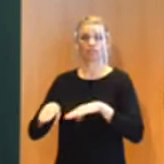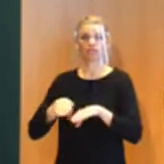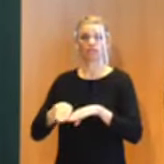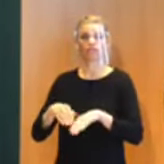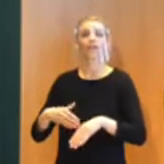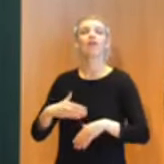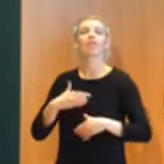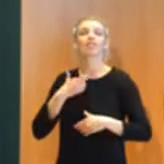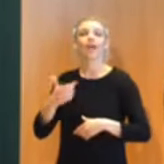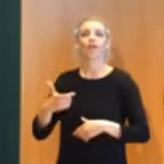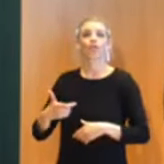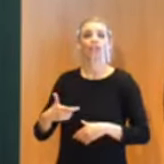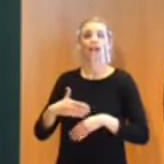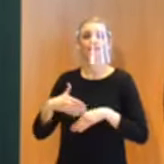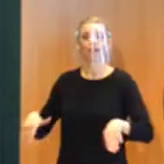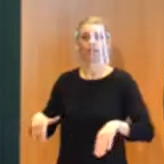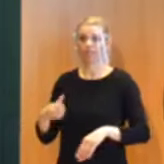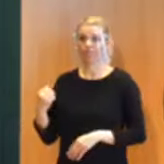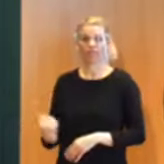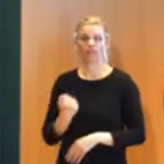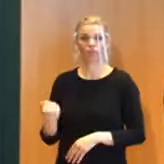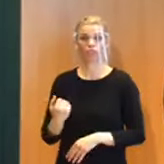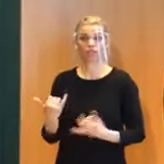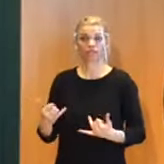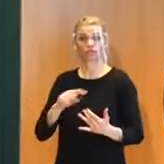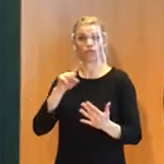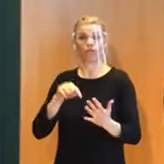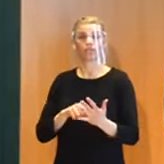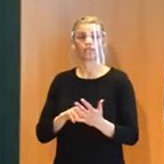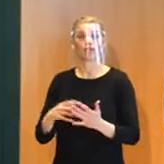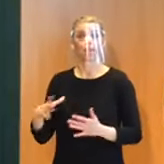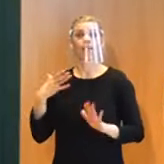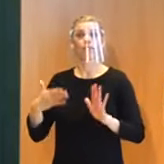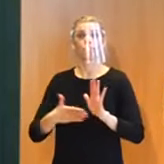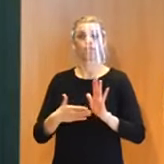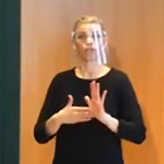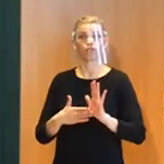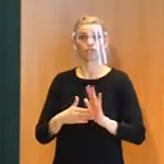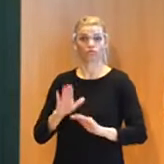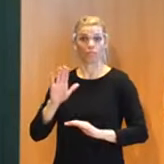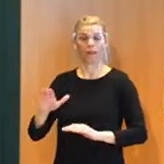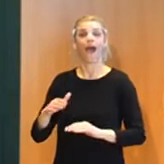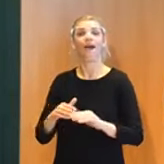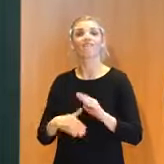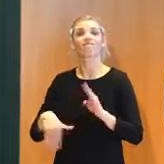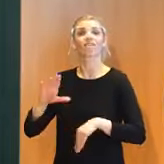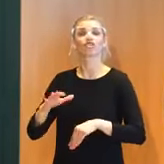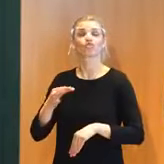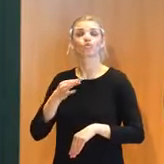Národná rada je nefunkčná a je otázne, či v tomto momente má Igor Matovič vôbec väčšinu v Národnej rade.